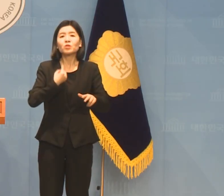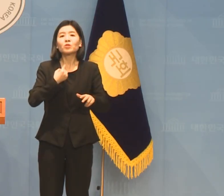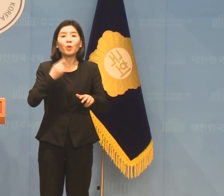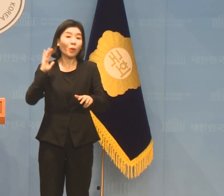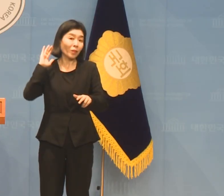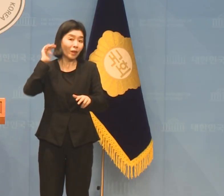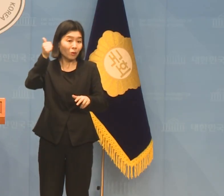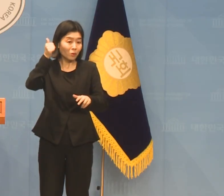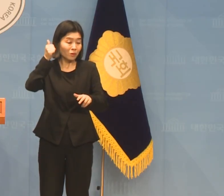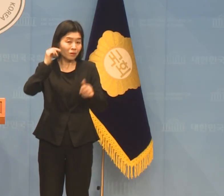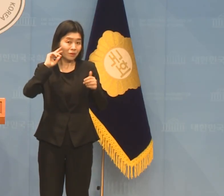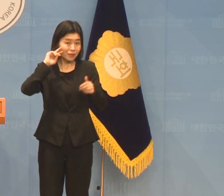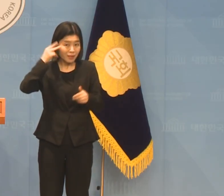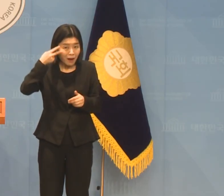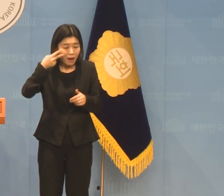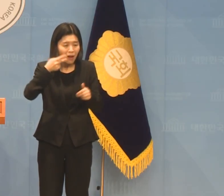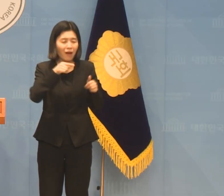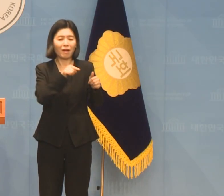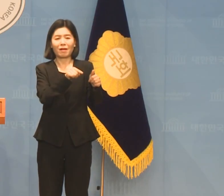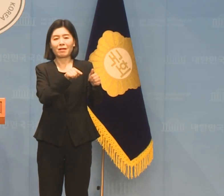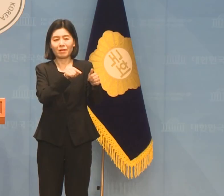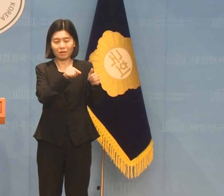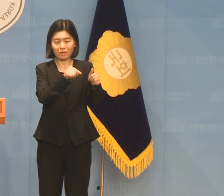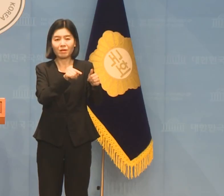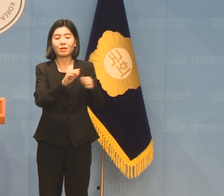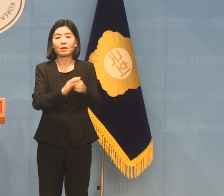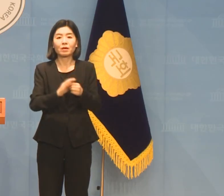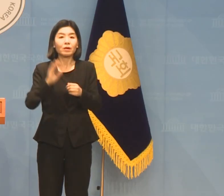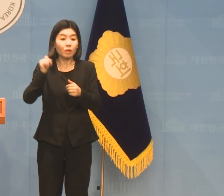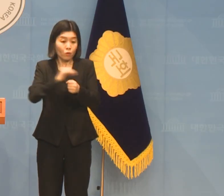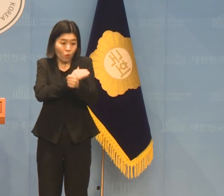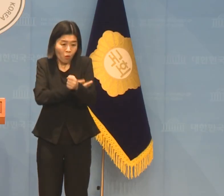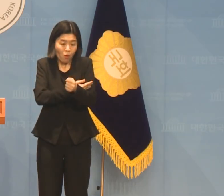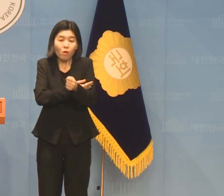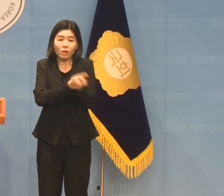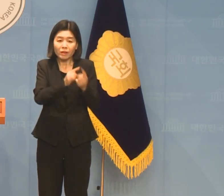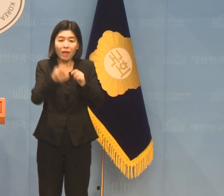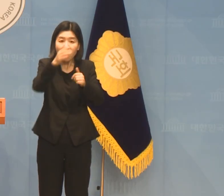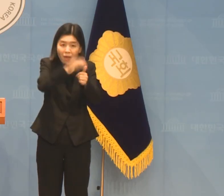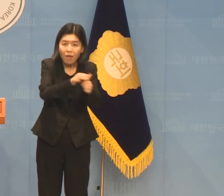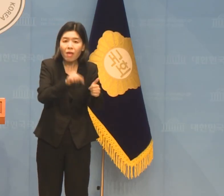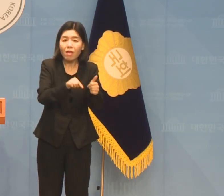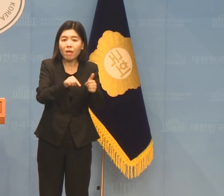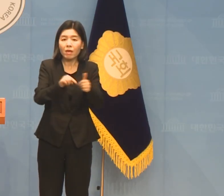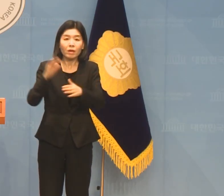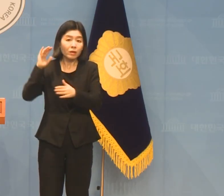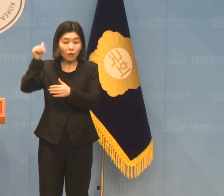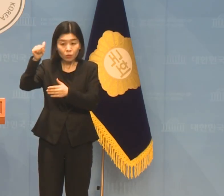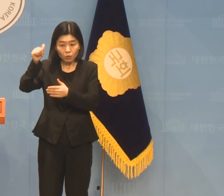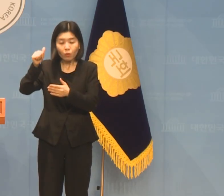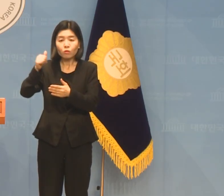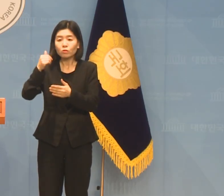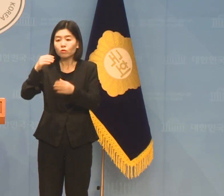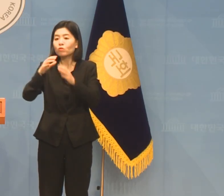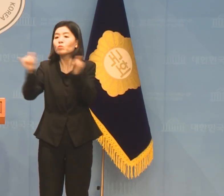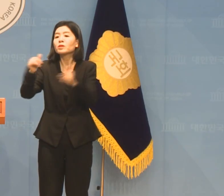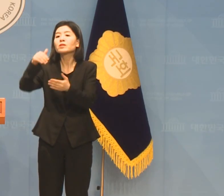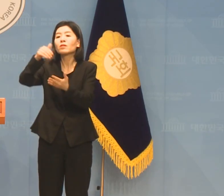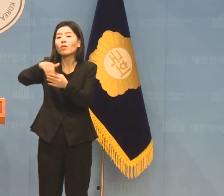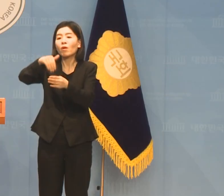대통령이라고 착각하고 있습니다. 권한대행이나 선출직 대통령이 할 수 있는 일에는 차이가 없다는